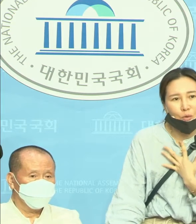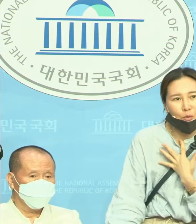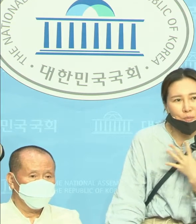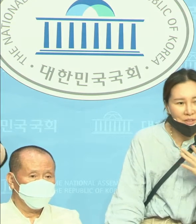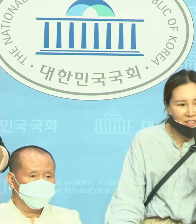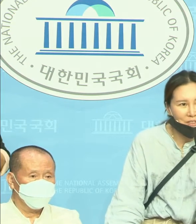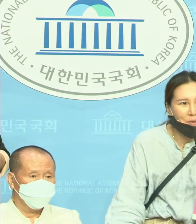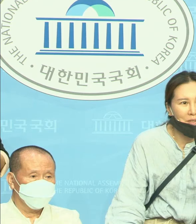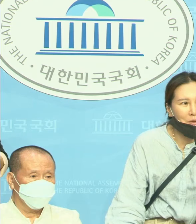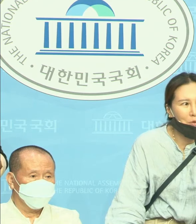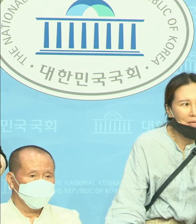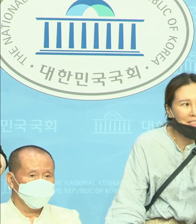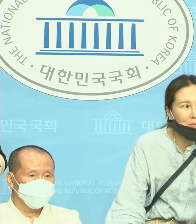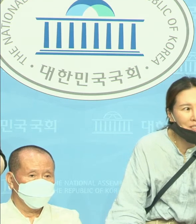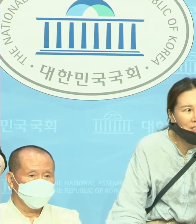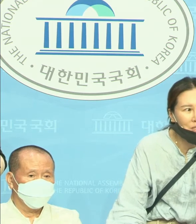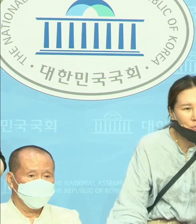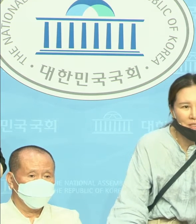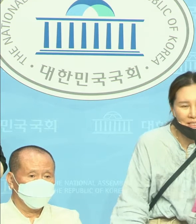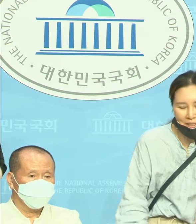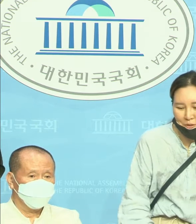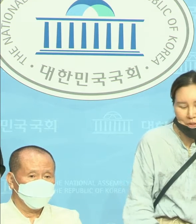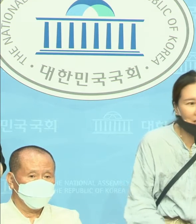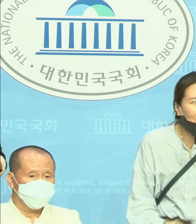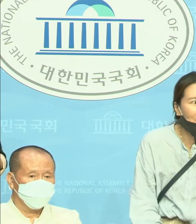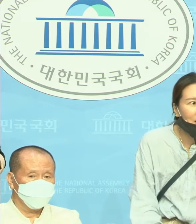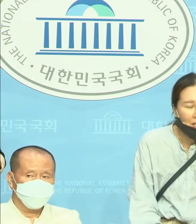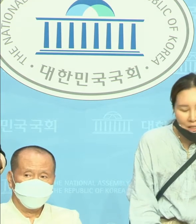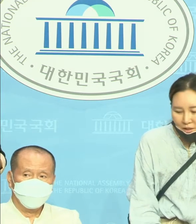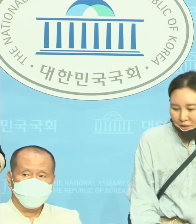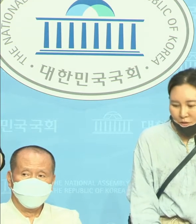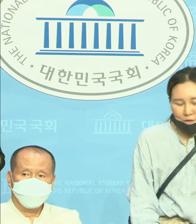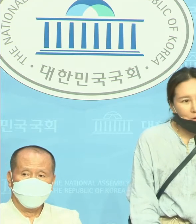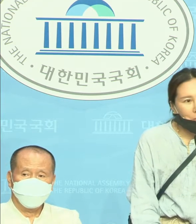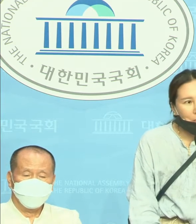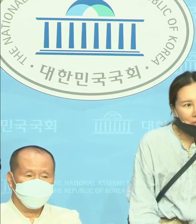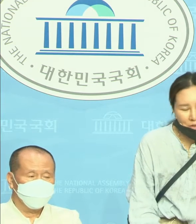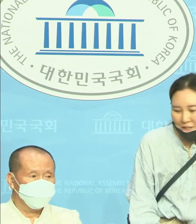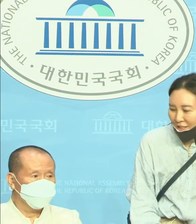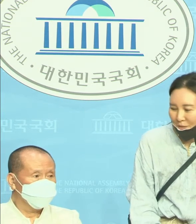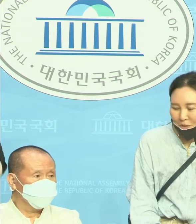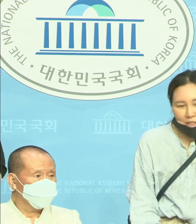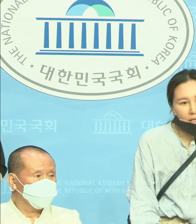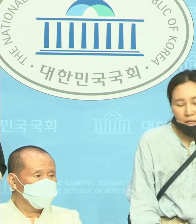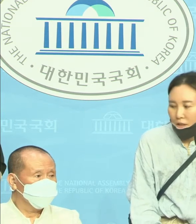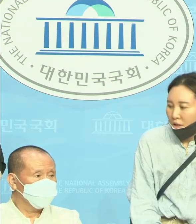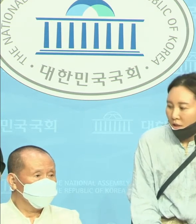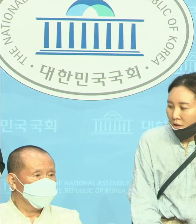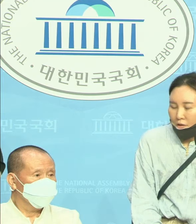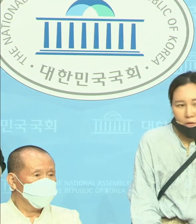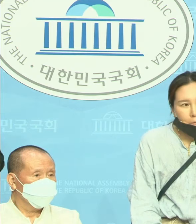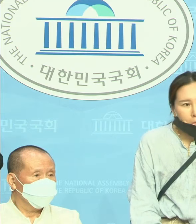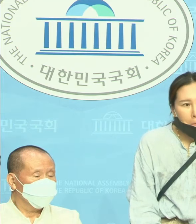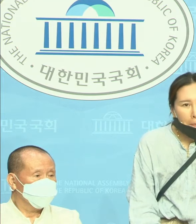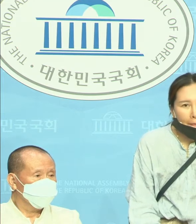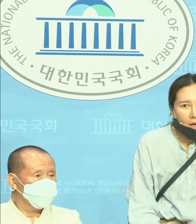호 끙 까지 와서 말씀하시는데 좀 지장이 있어서 제가 발언을 하겠습니다